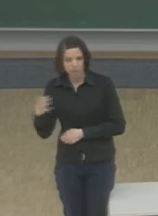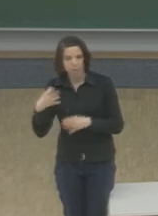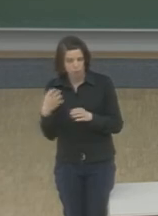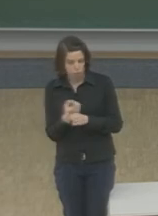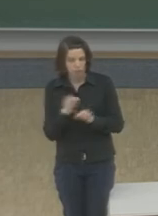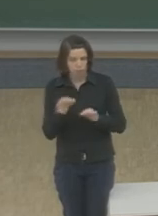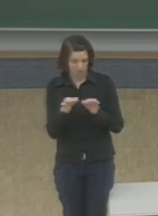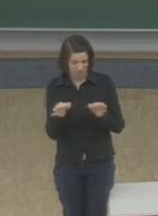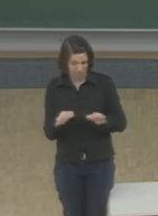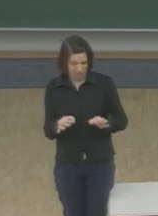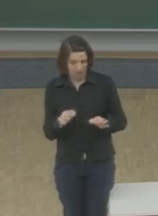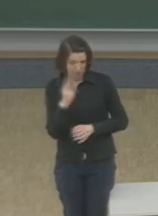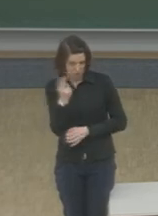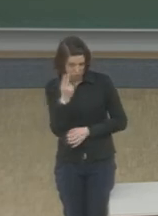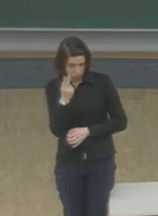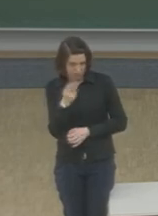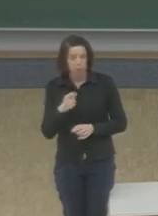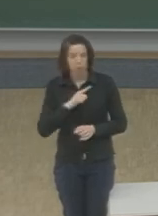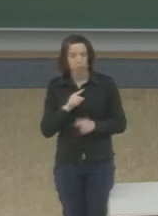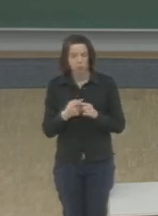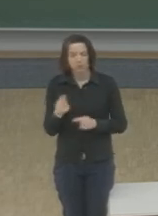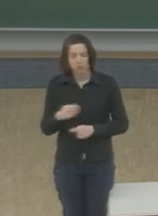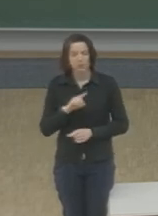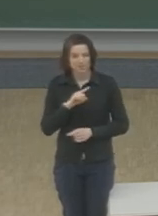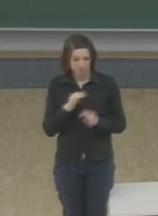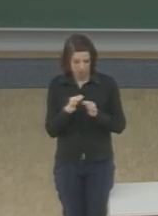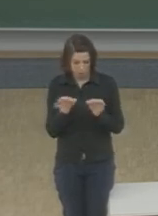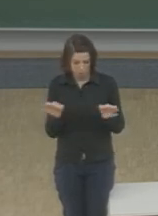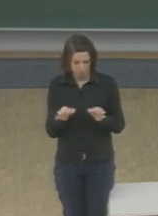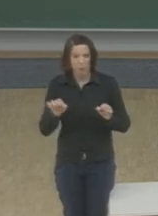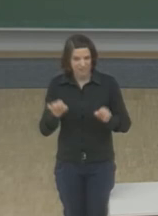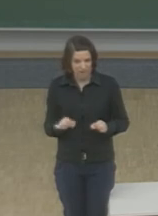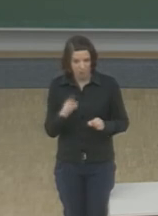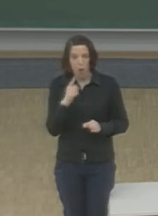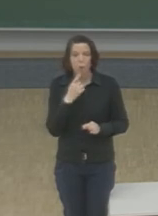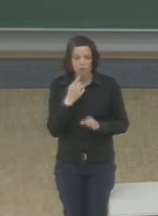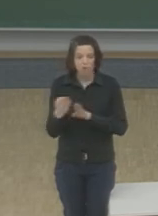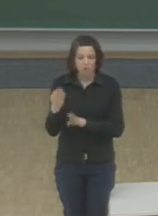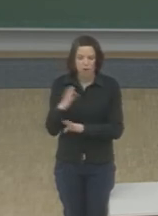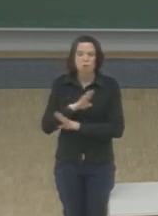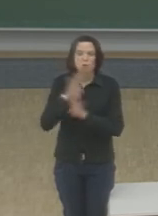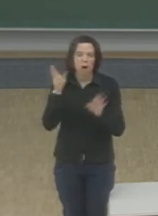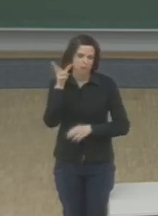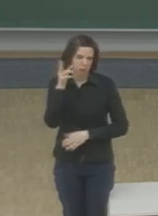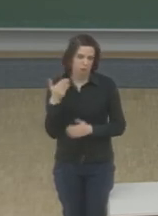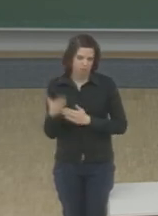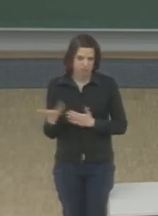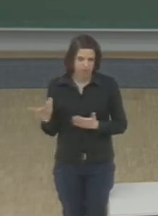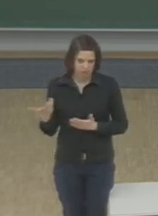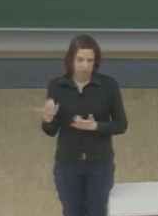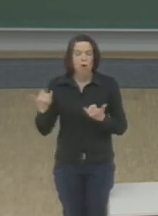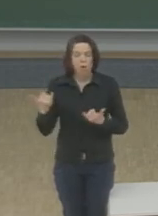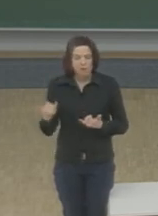bilden, die es vorher noch gar nicht gehört hat. Diese als innere Anlage verstandene Kompetenz ist